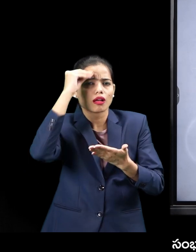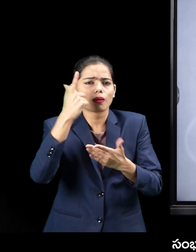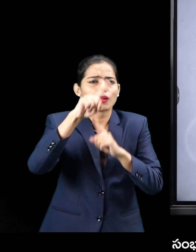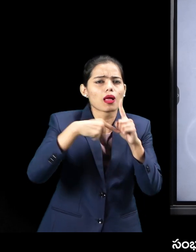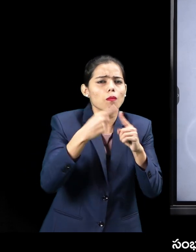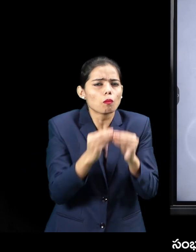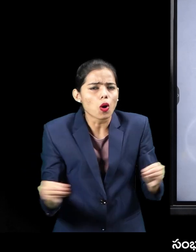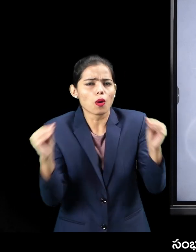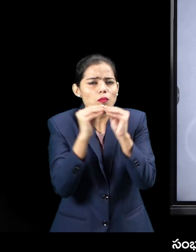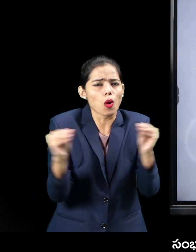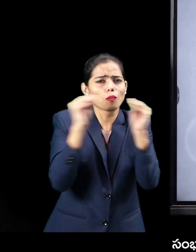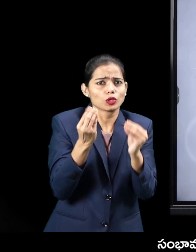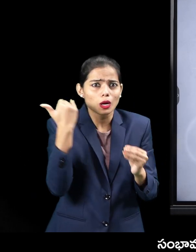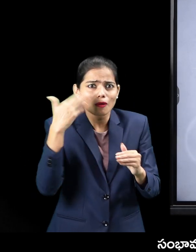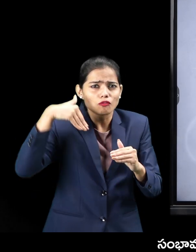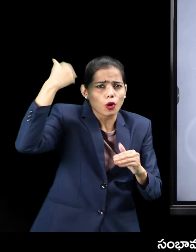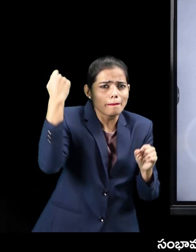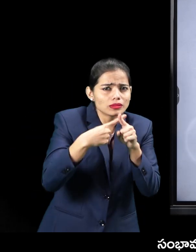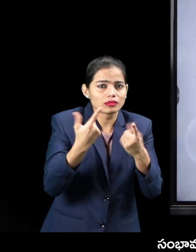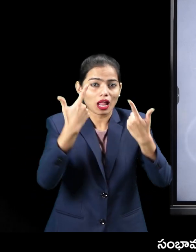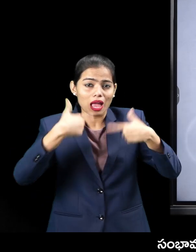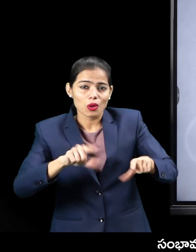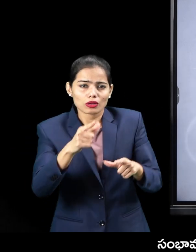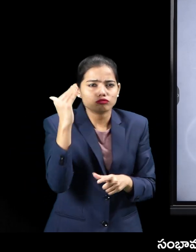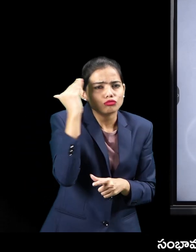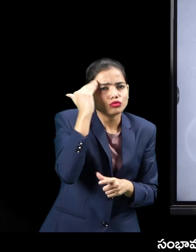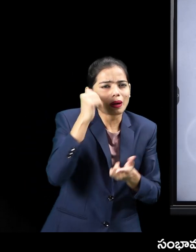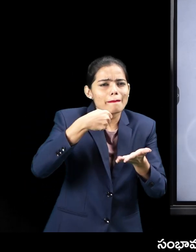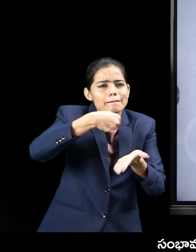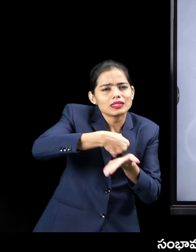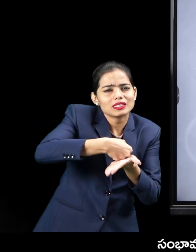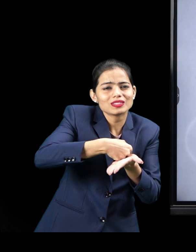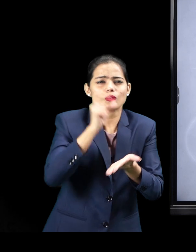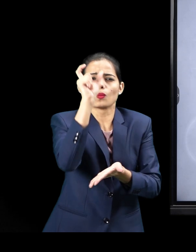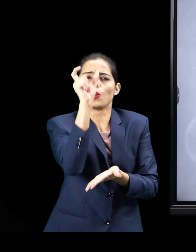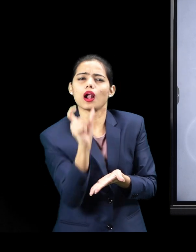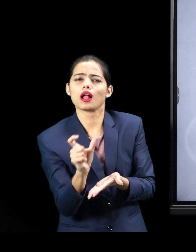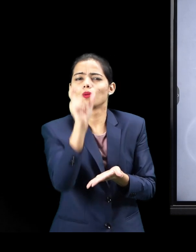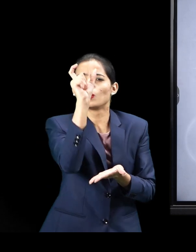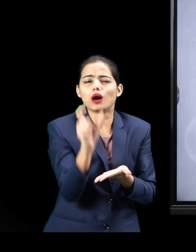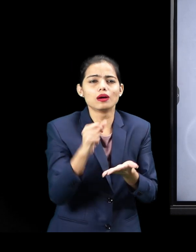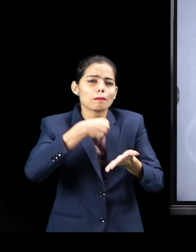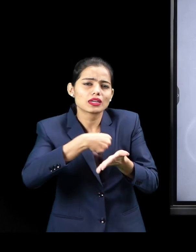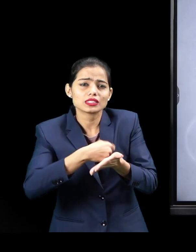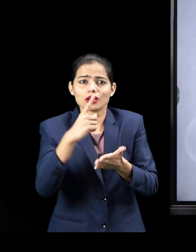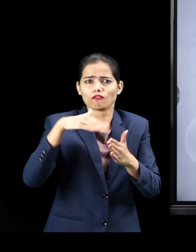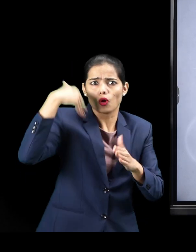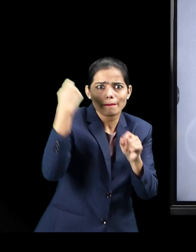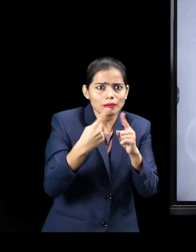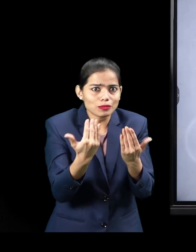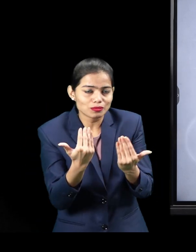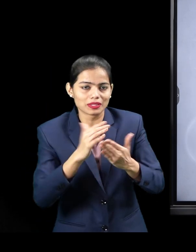సంభావ్యత గురించి మరింత తెలుసుకునే ముందు సంభావ్యత యొక్క ప్రాథమిక పదజాలం గురించి తెలుసుకుందాం. సంభావ్యత యొక్క ప్రాథమిక